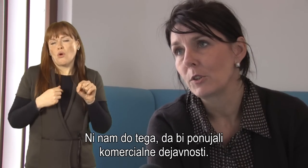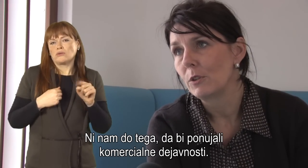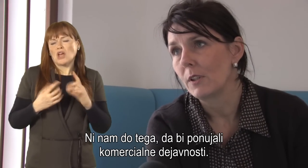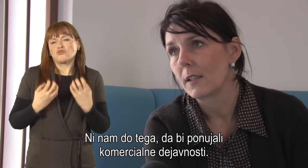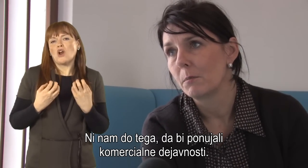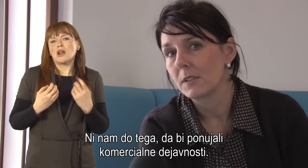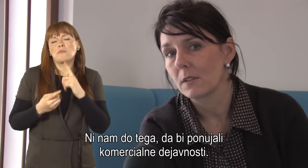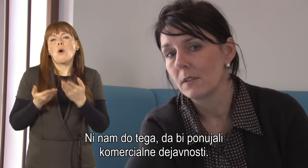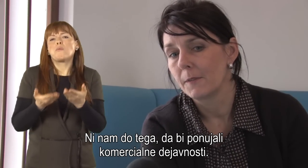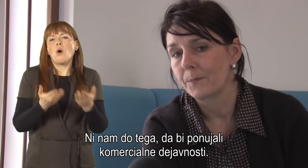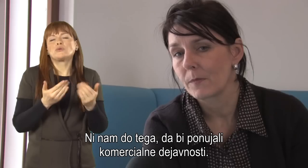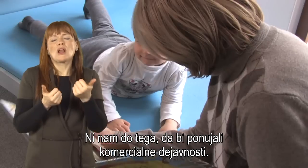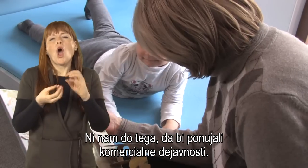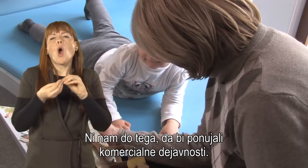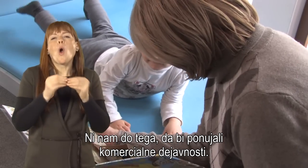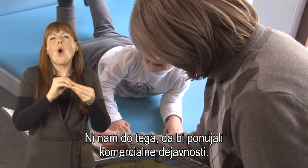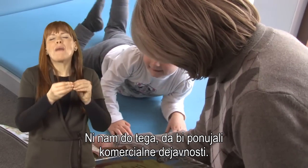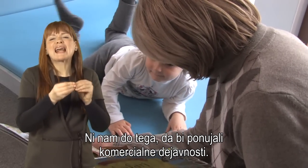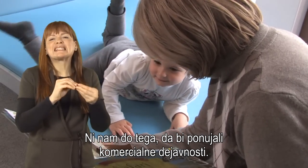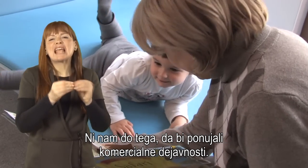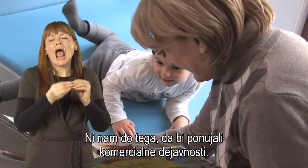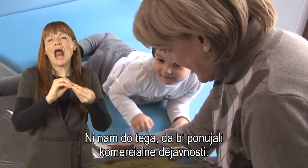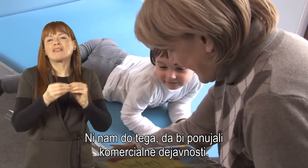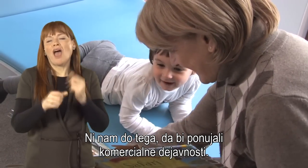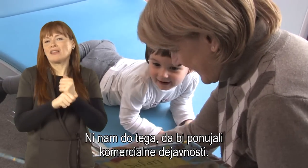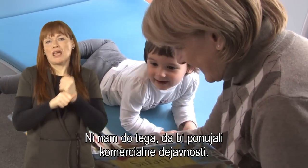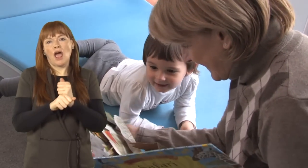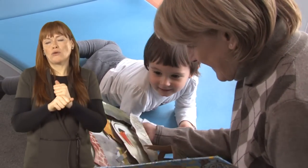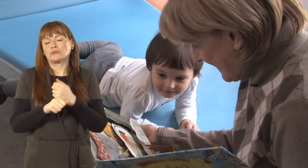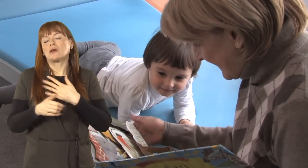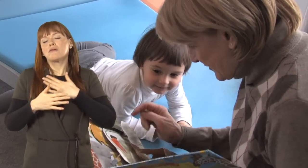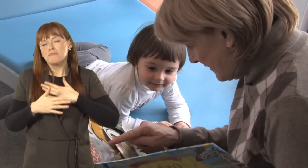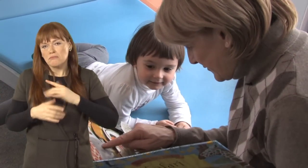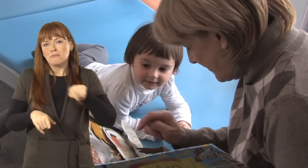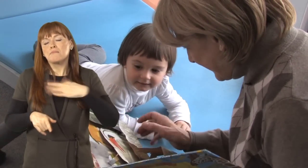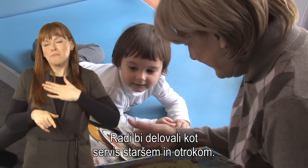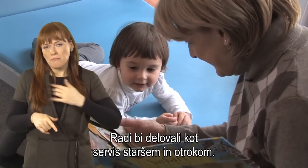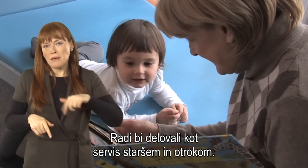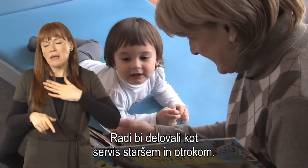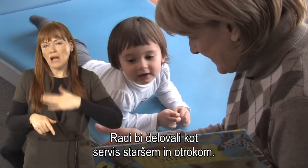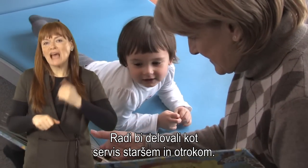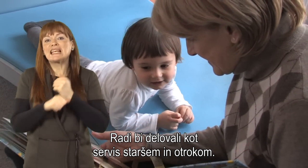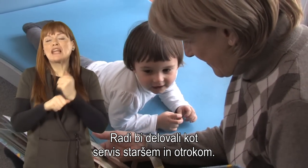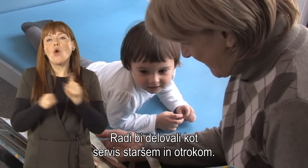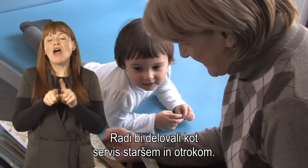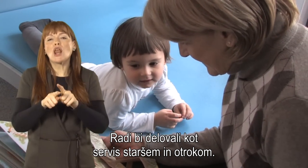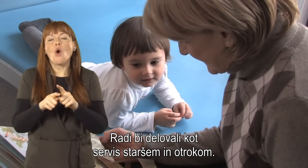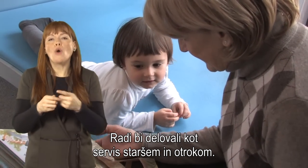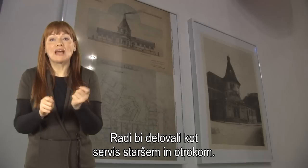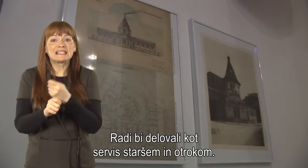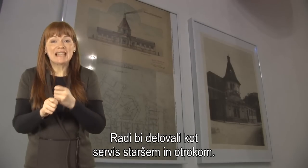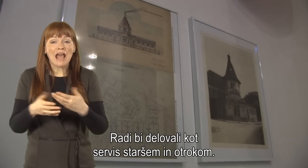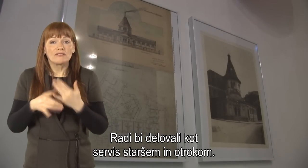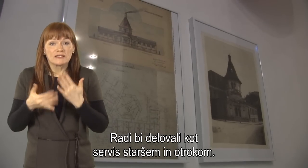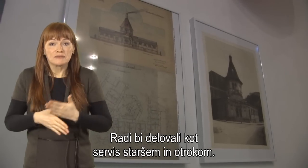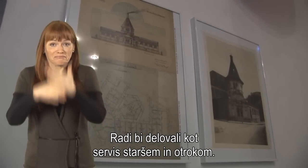Vsekakor nam pač ni do tega, da bi ponujali neke zelo komercialne dejavnosti, no, tako, ampak dejansko bi radi pač